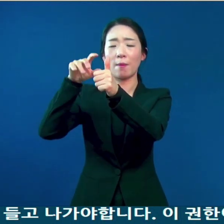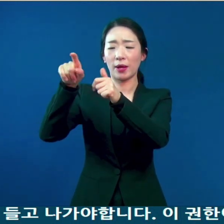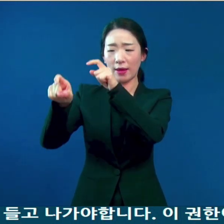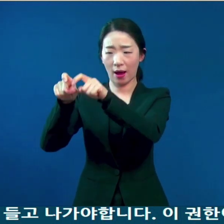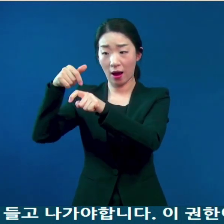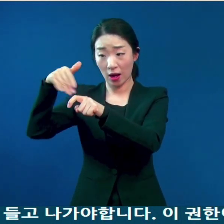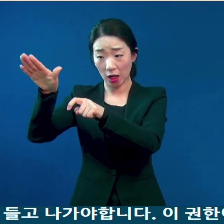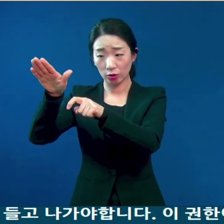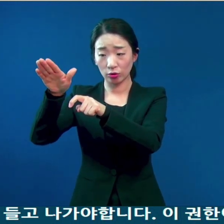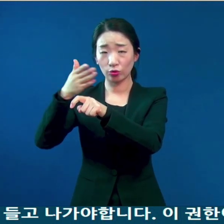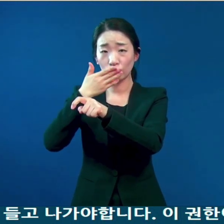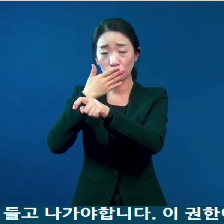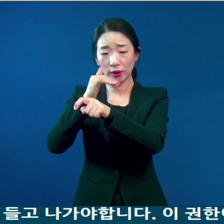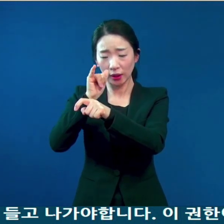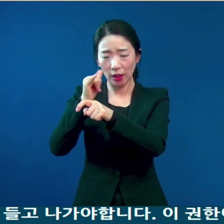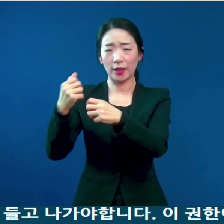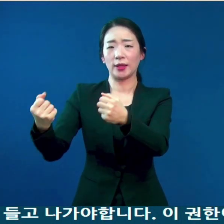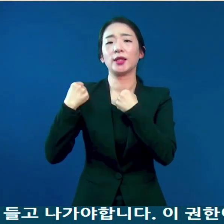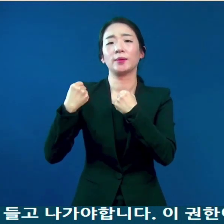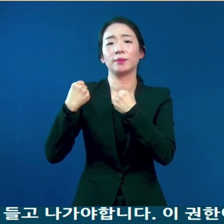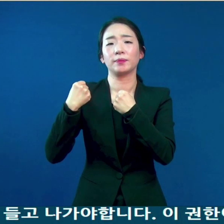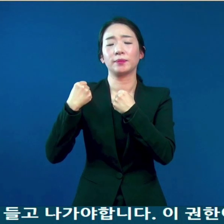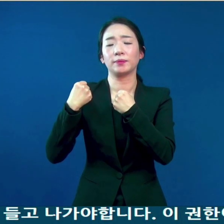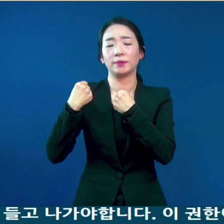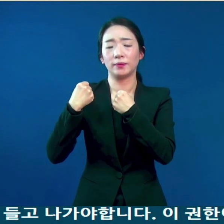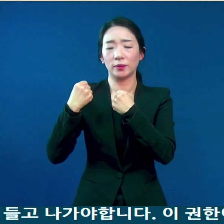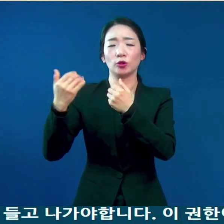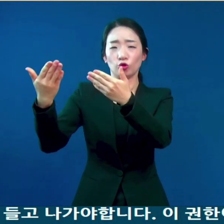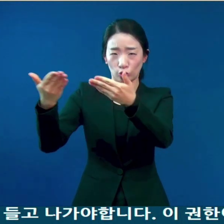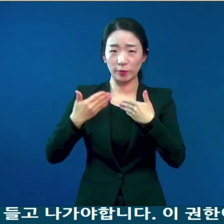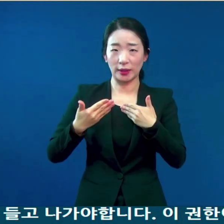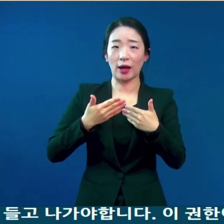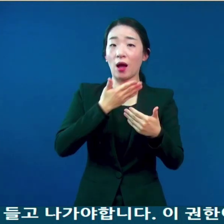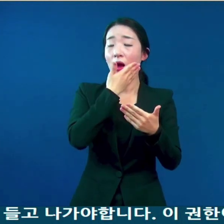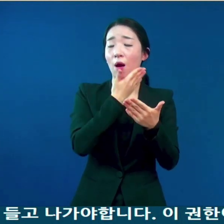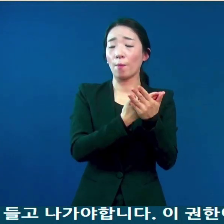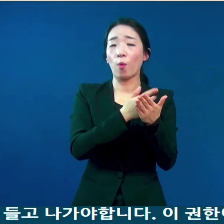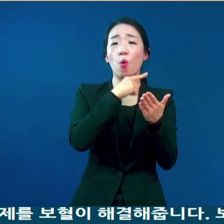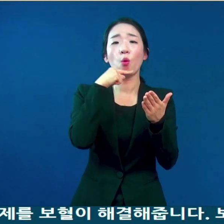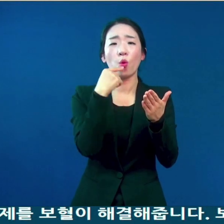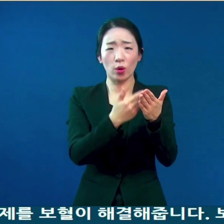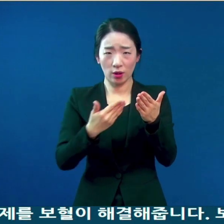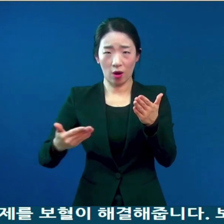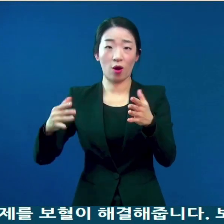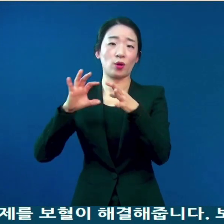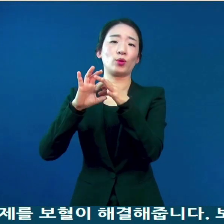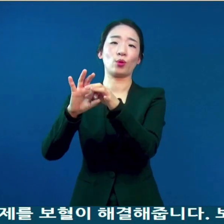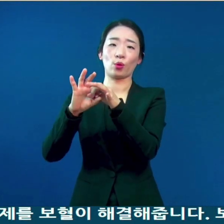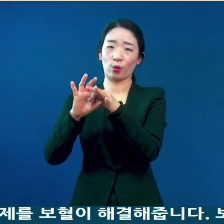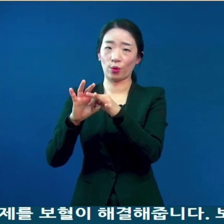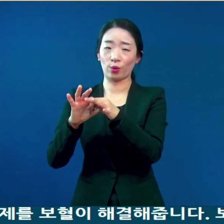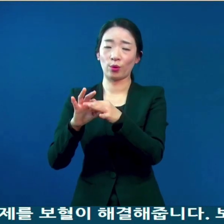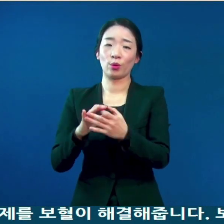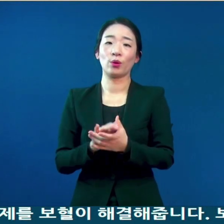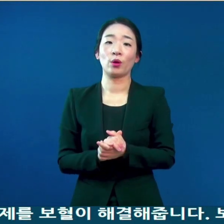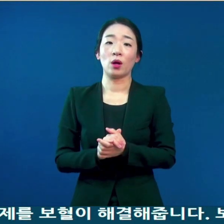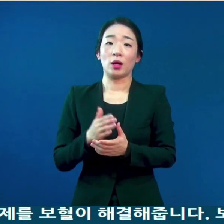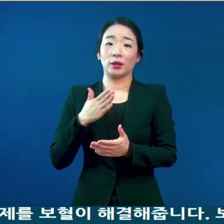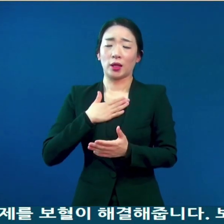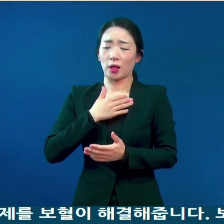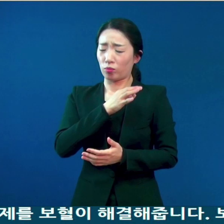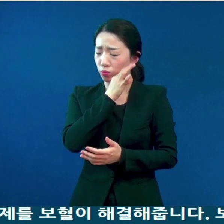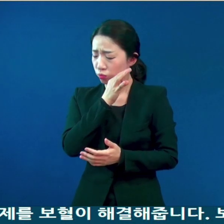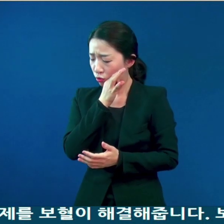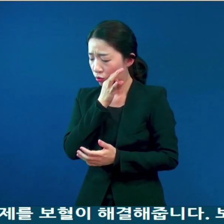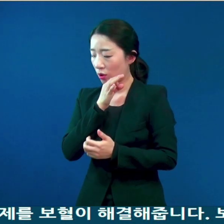주고 이끌어 주는 것이 예수님의 보혈입니다. 우리의 부끄러운 부분들 덮어주고